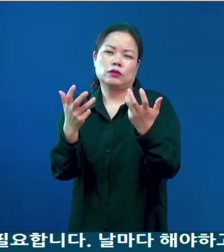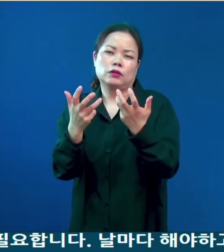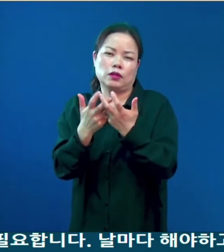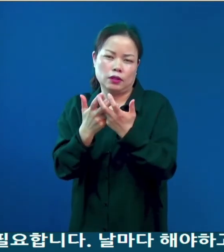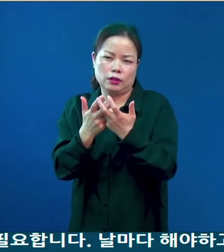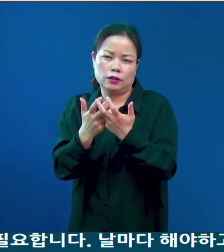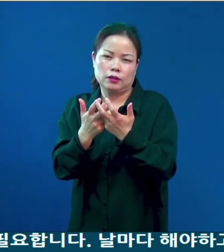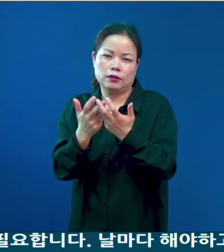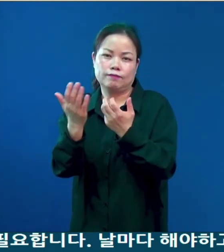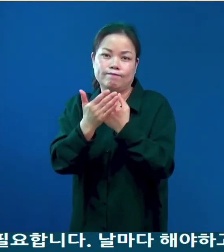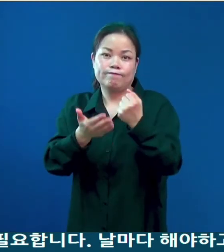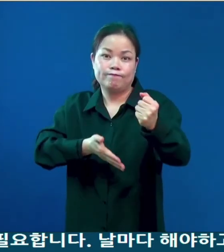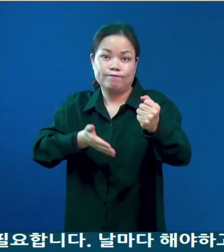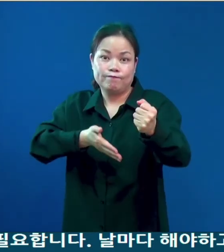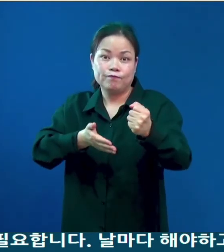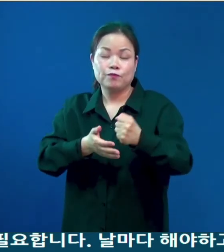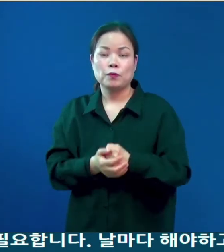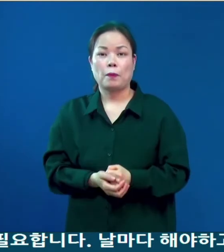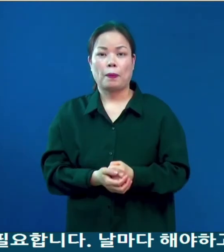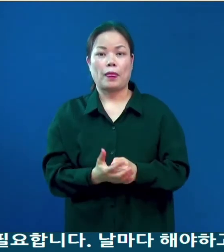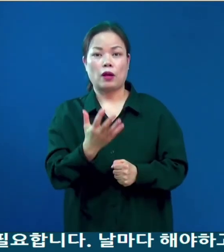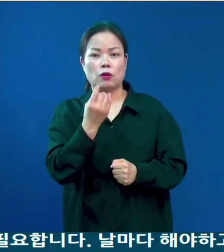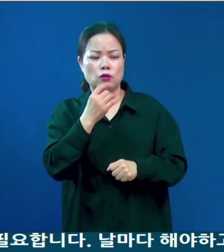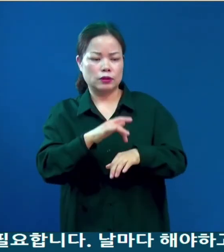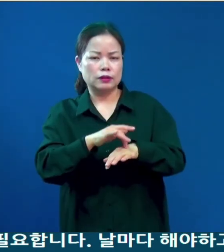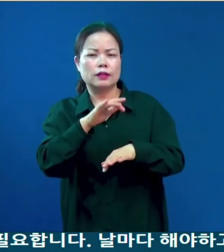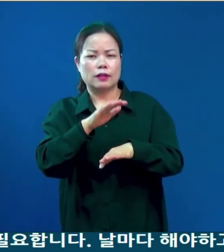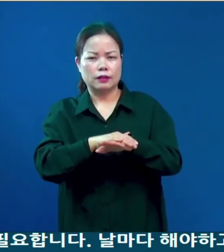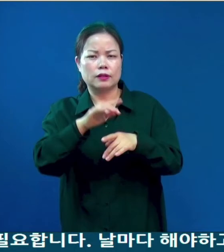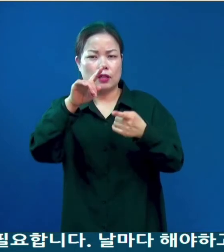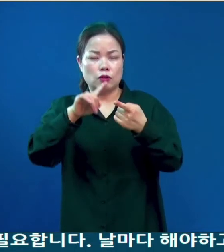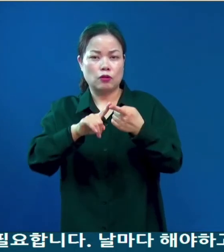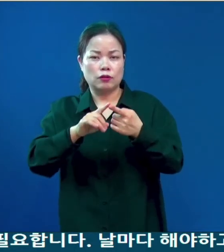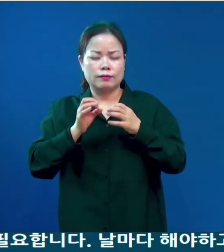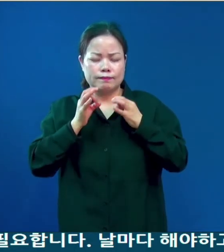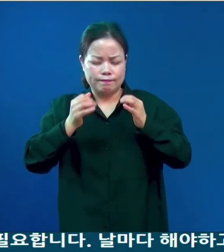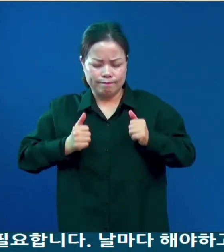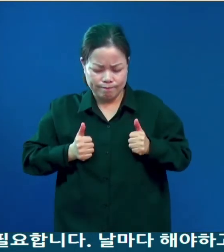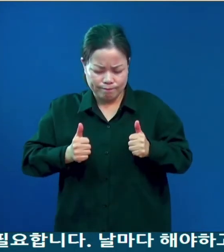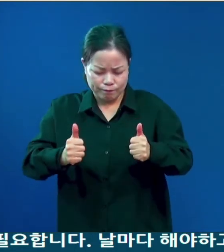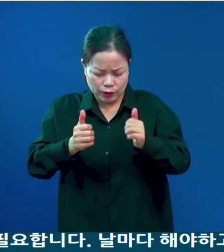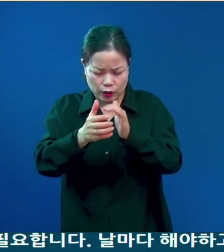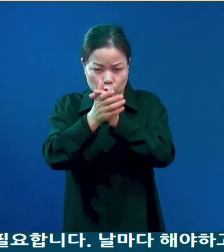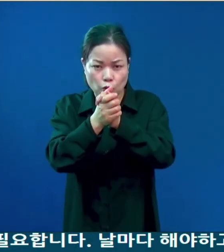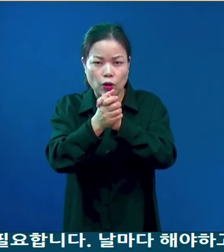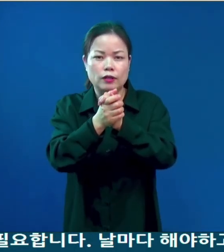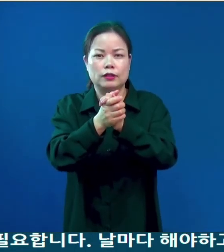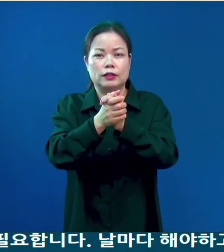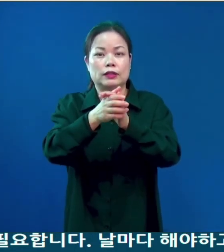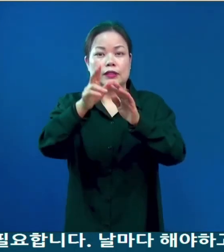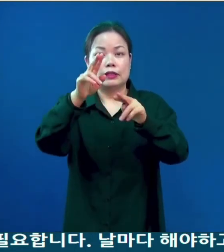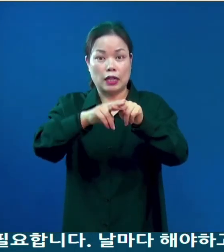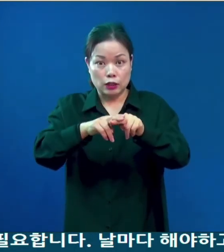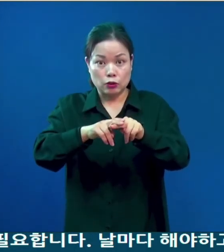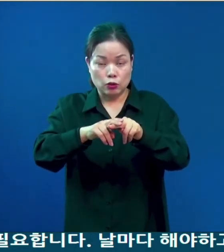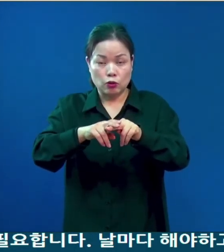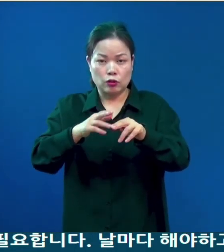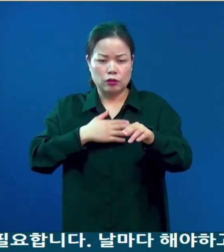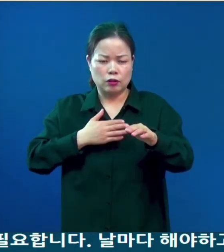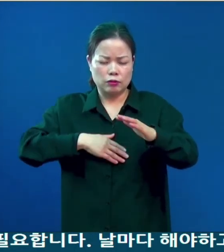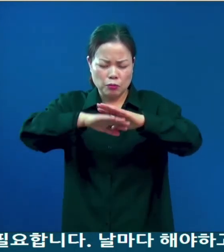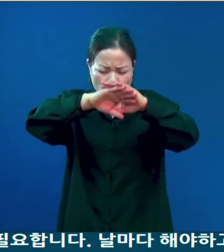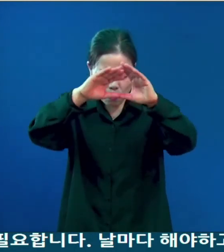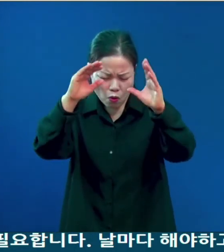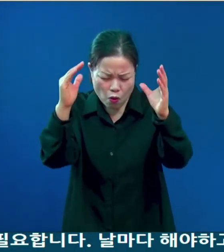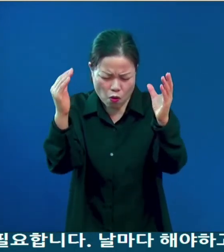소망합니다. 여러분 거룩한 습관을 따라 힘쓰고 애써 더욱 간절히 기도하는 이 기도의 자리로 나의 전 존재를 짜내어